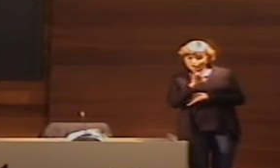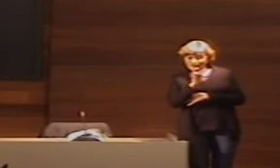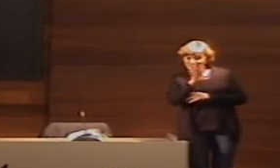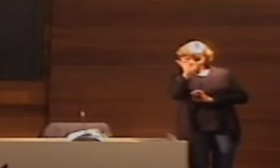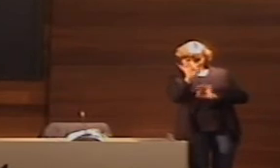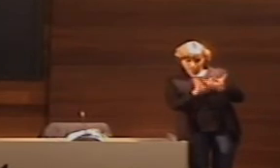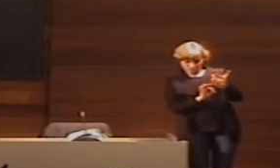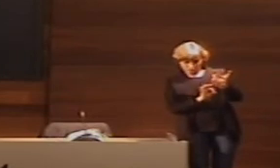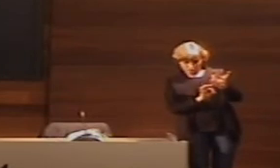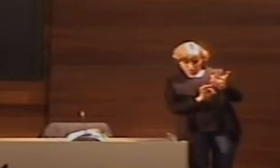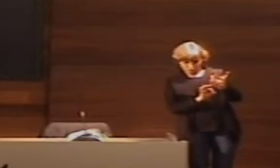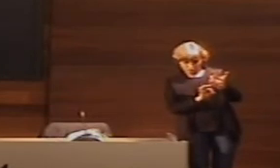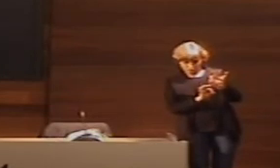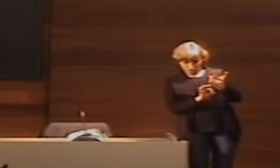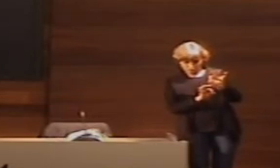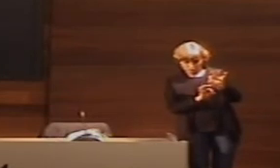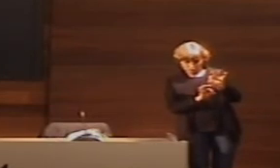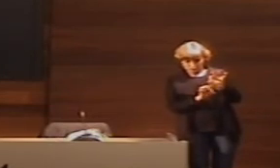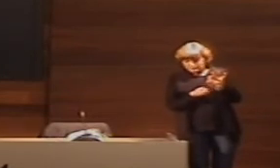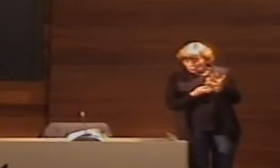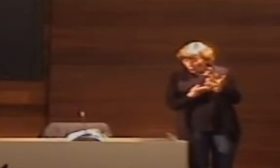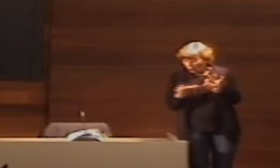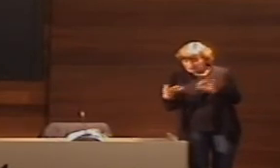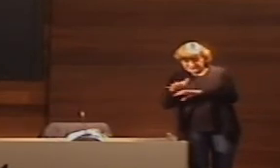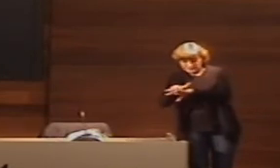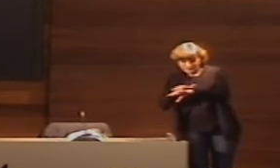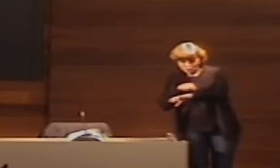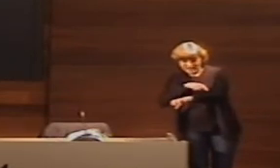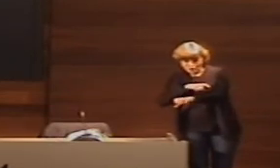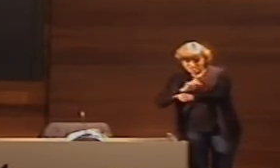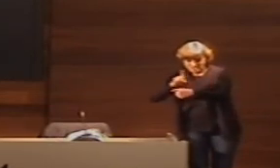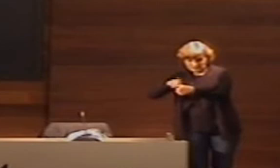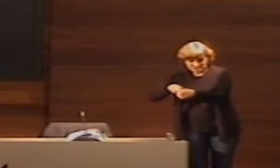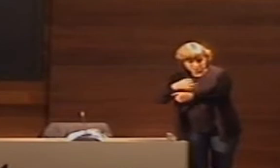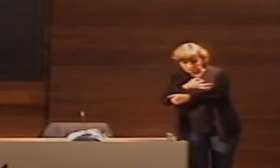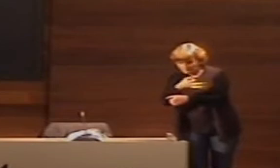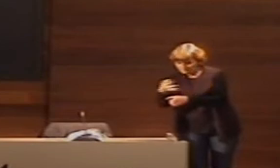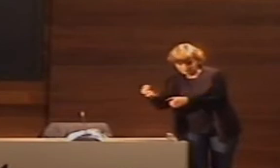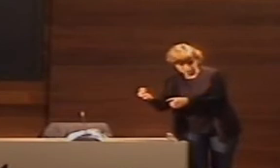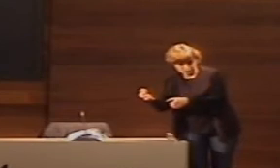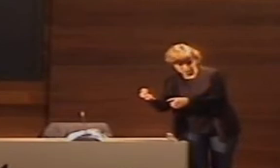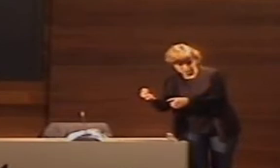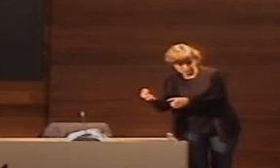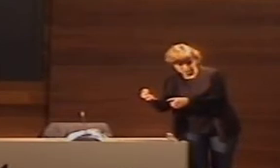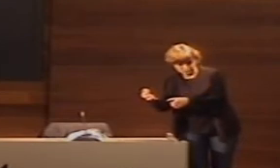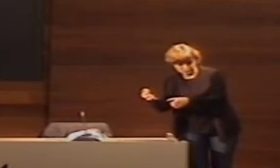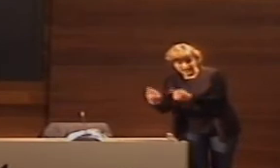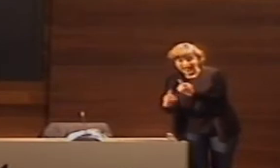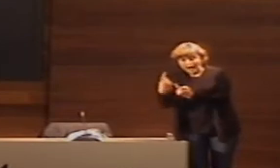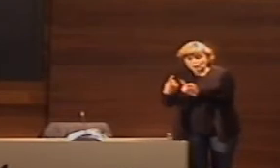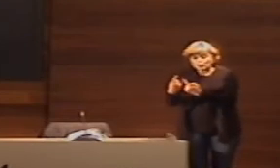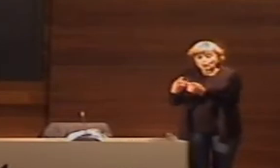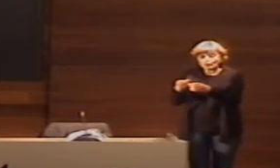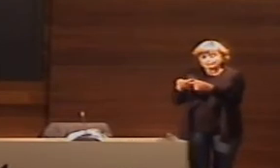bueno, y el nivel de participación, pues tal vez es un poco más alto que con el contenedor con llave, pero